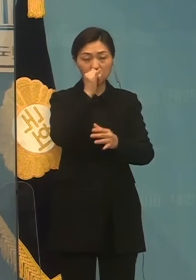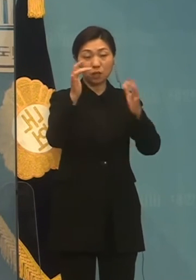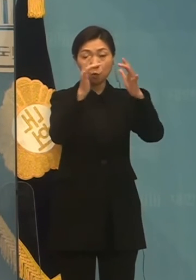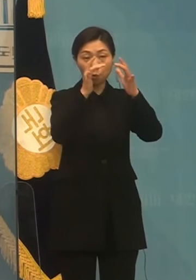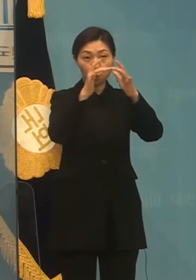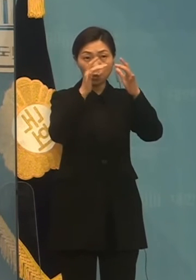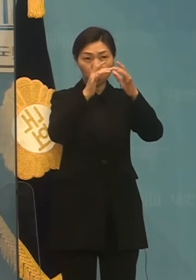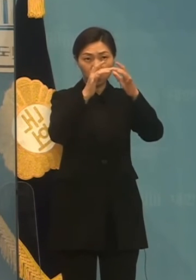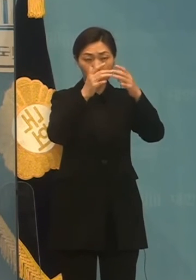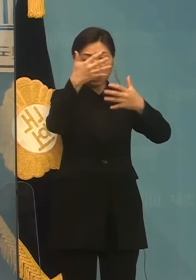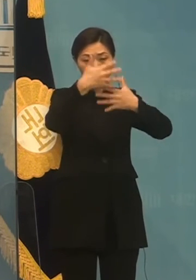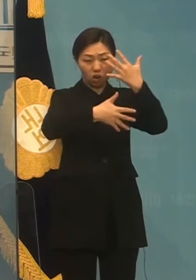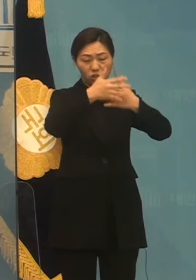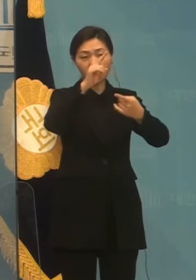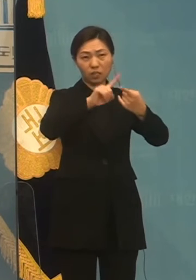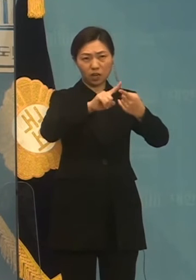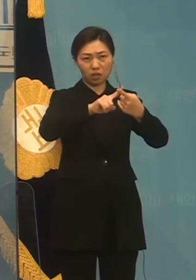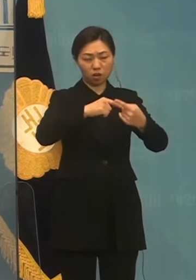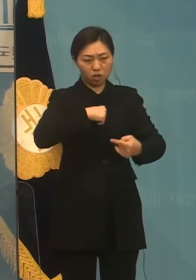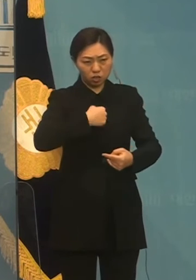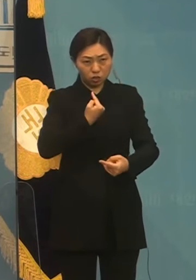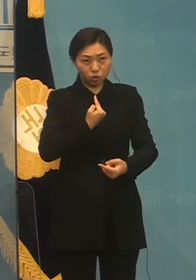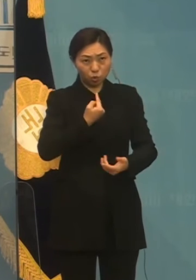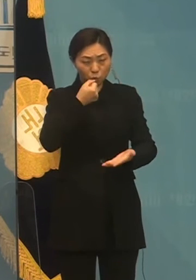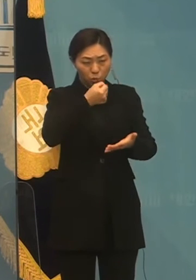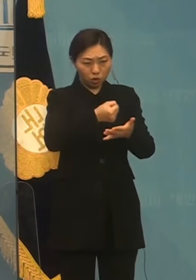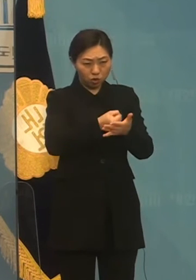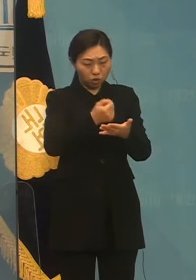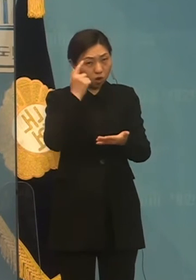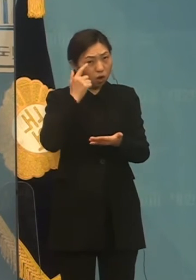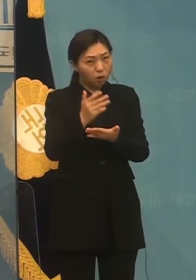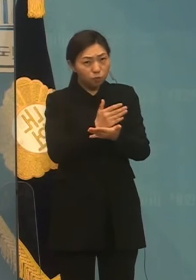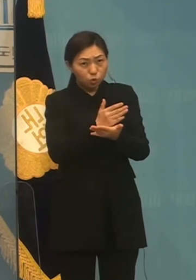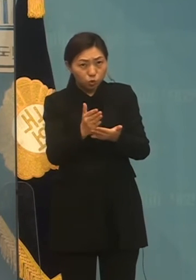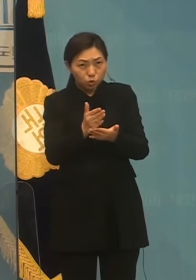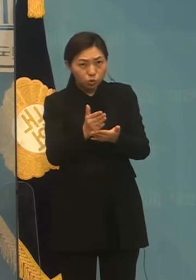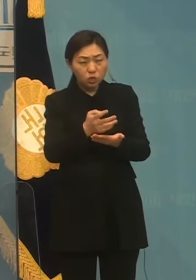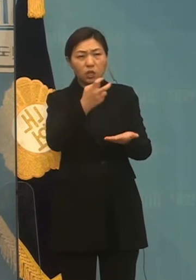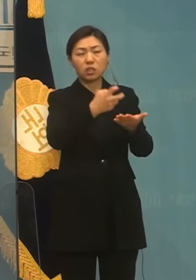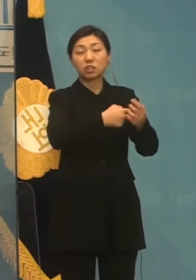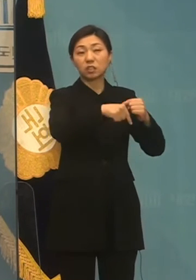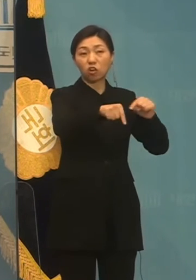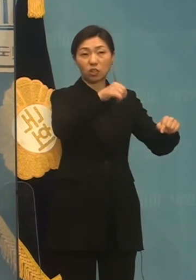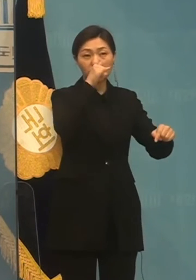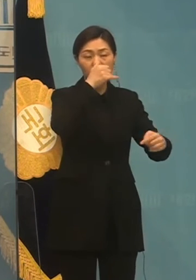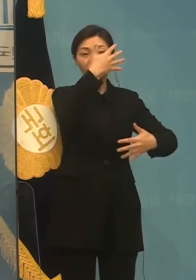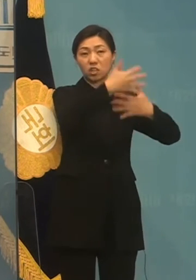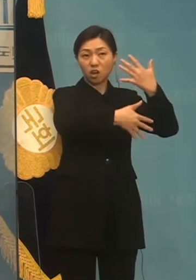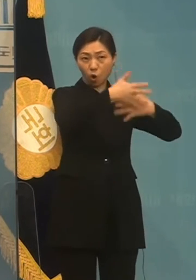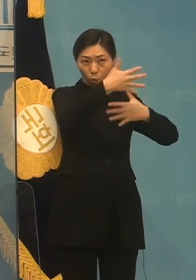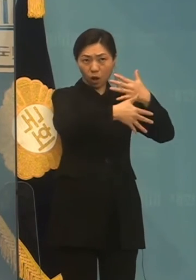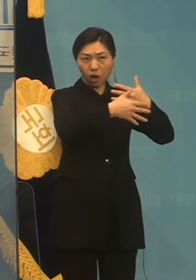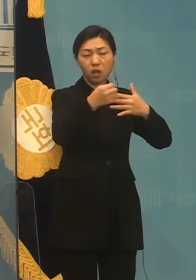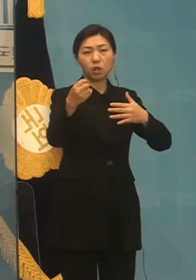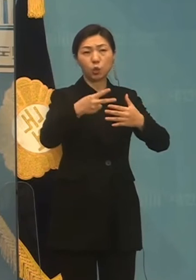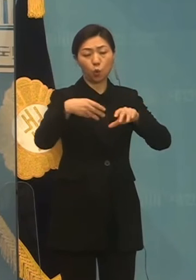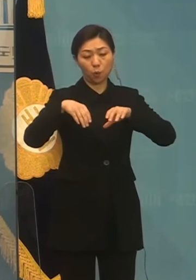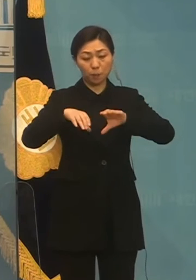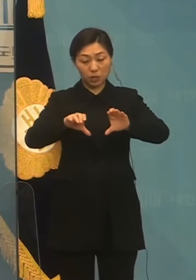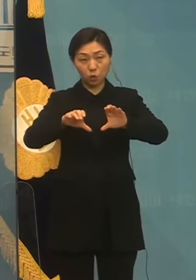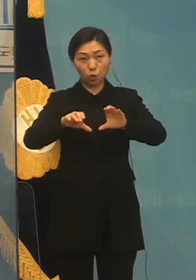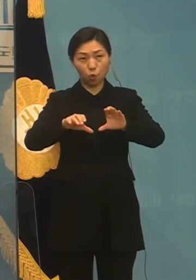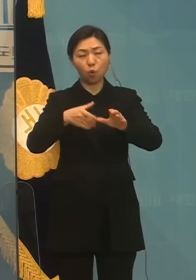대해 자체 등급 분류 제도를 도입하는 영화 및 비디오물의 지능에 관한 법률